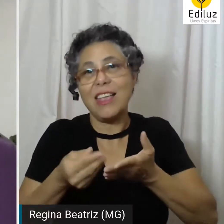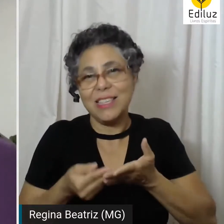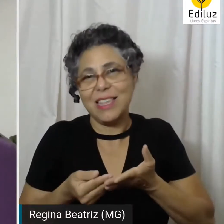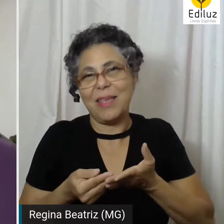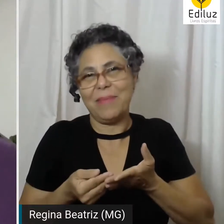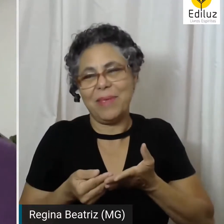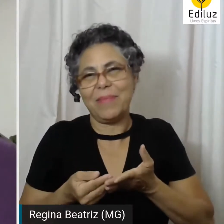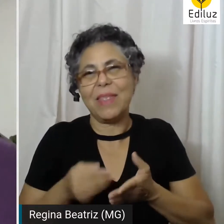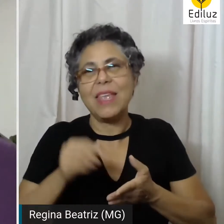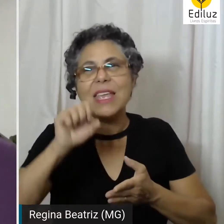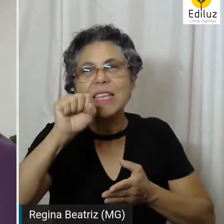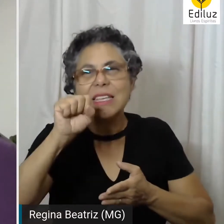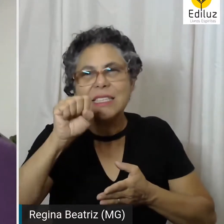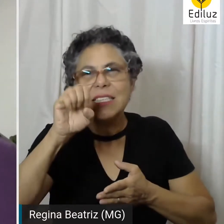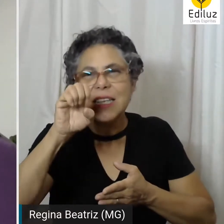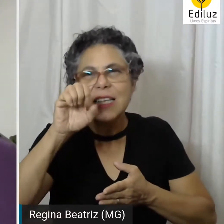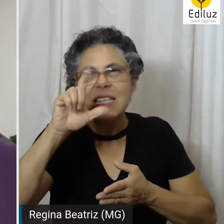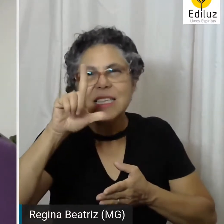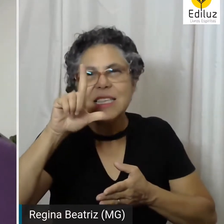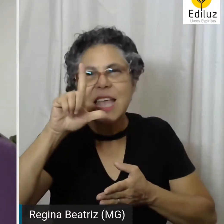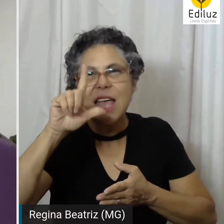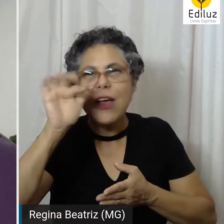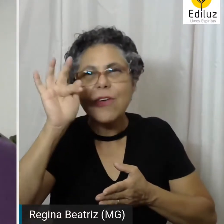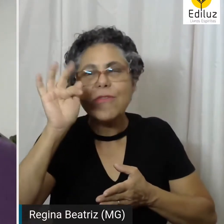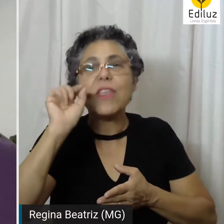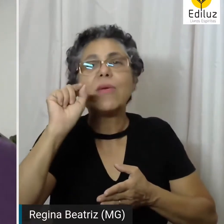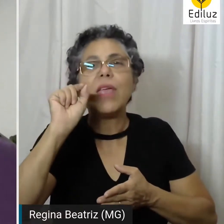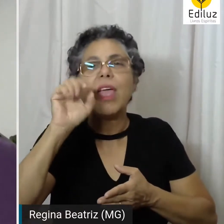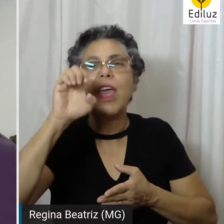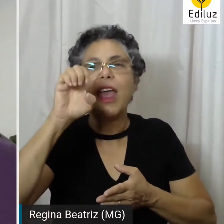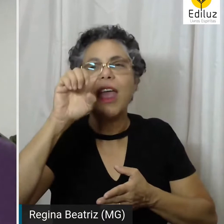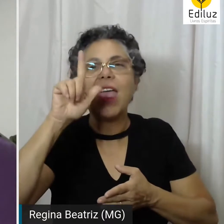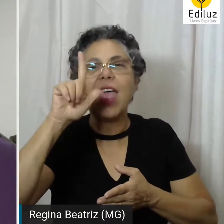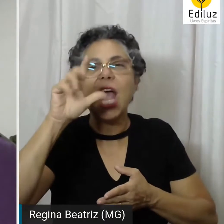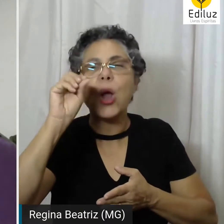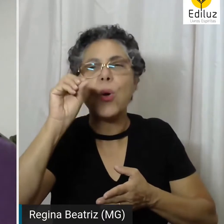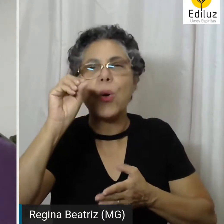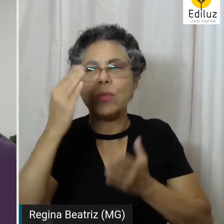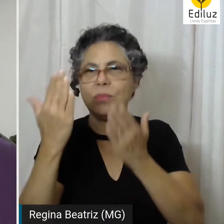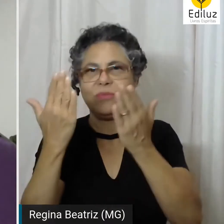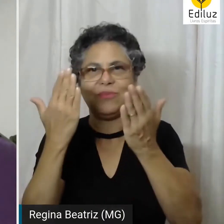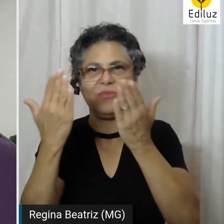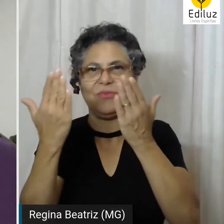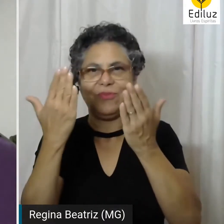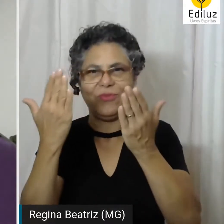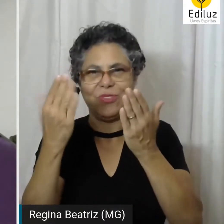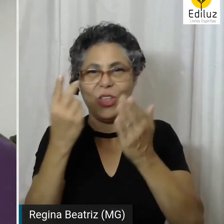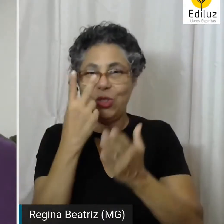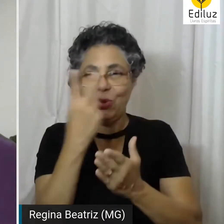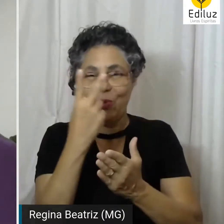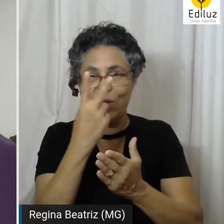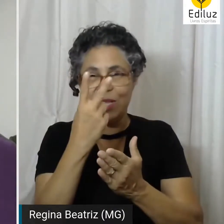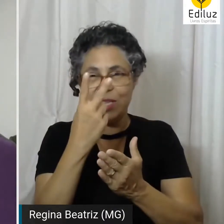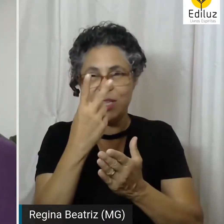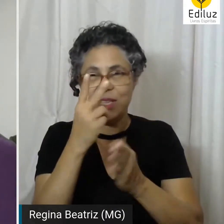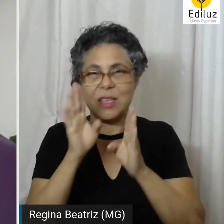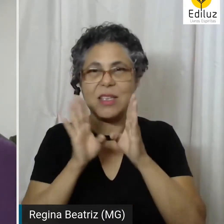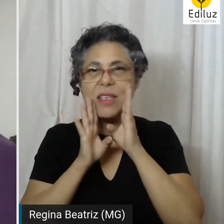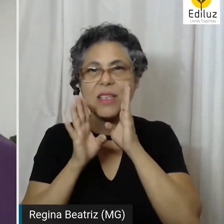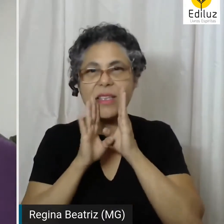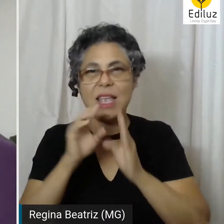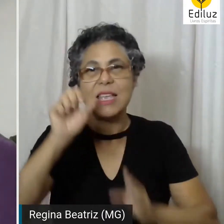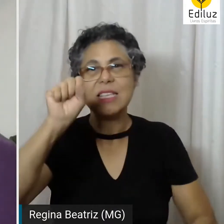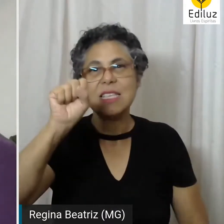Self e ego. Duas instâncias psíquicas.